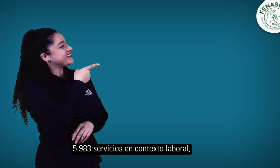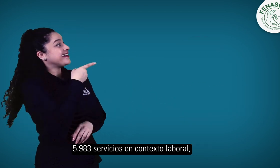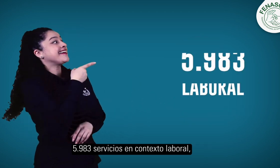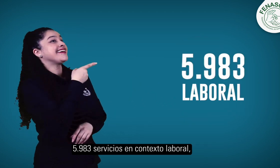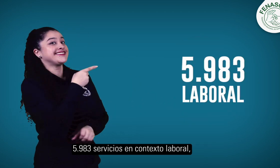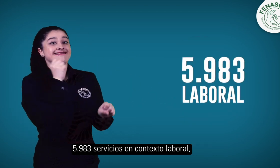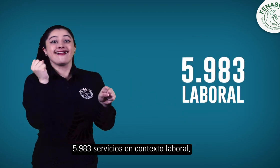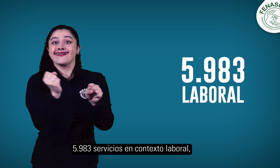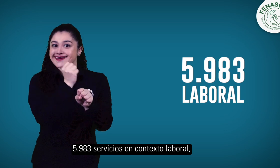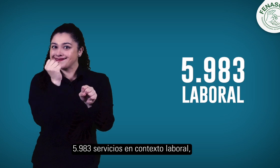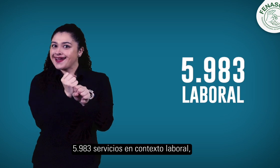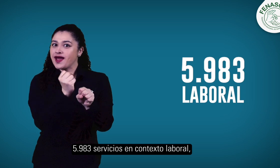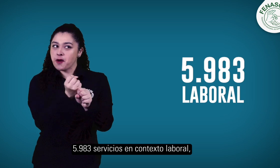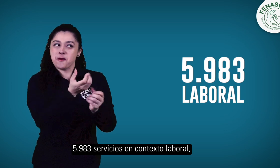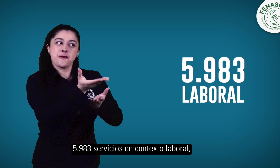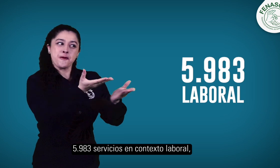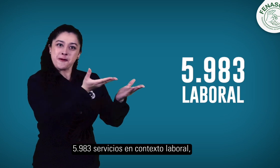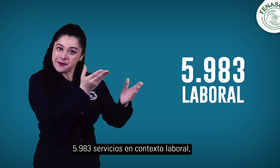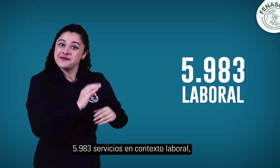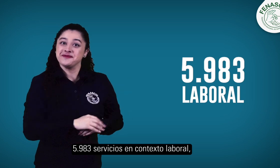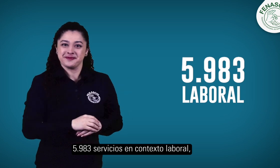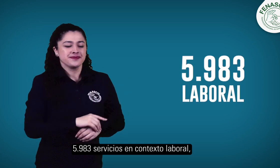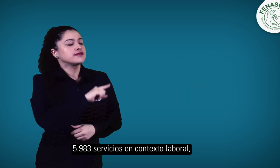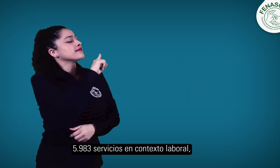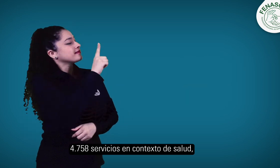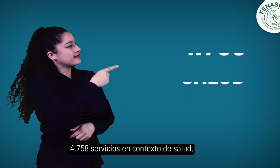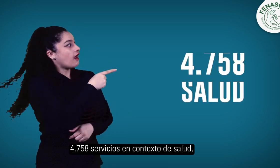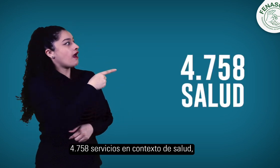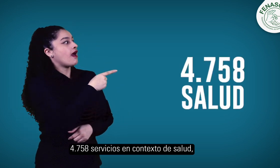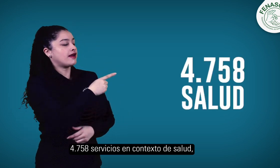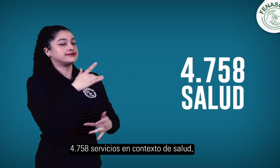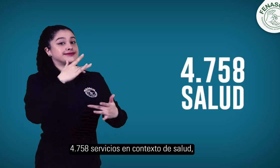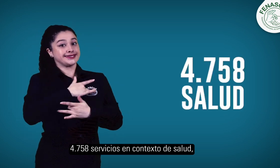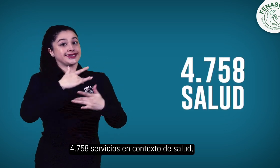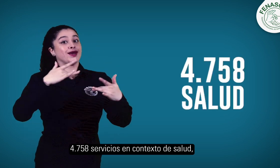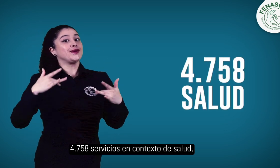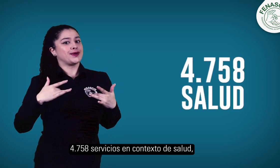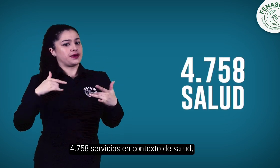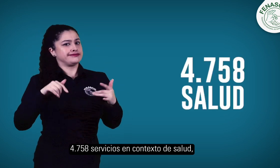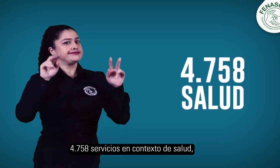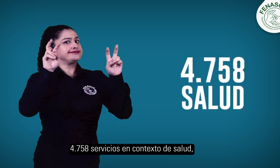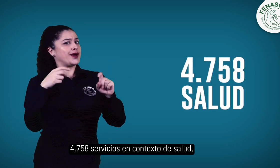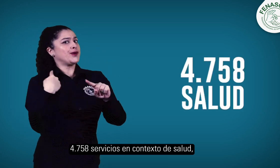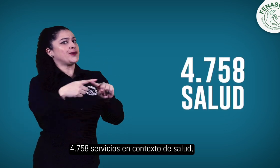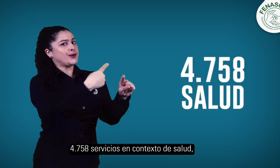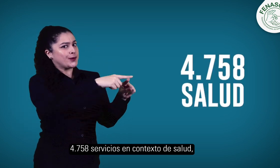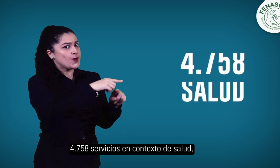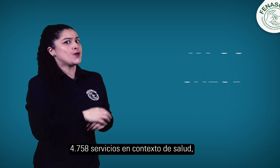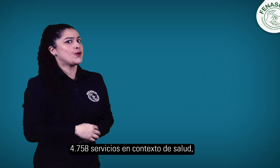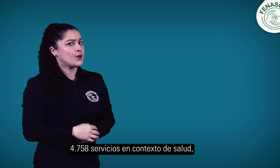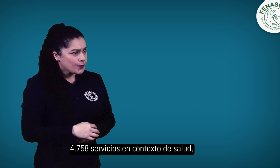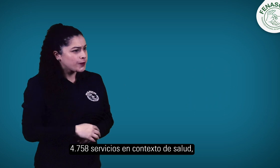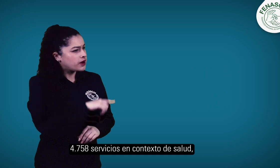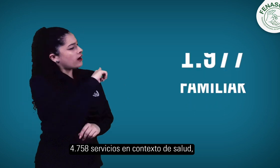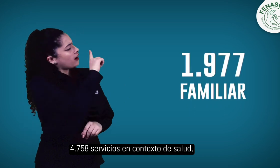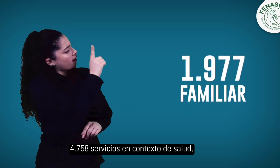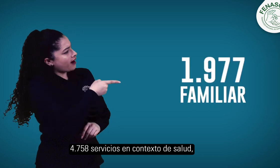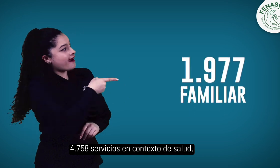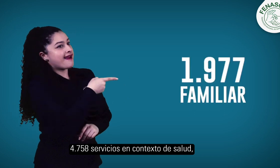.983 servicios en contexto laboral. 4.758 servicios en contexto de salud.